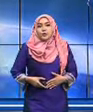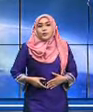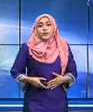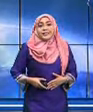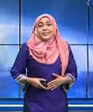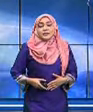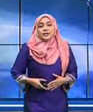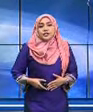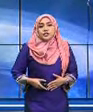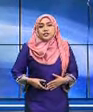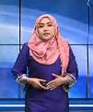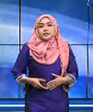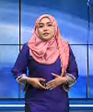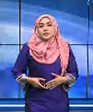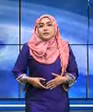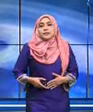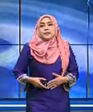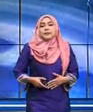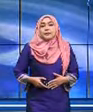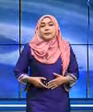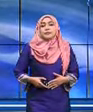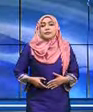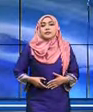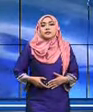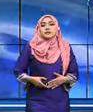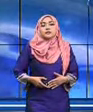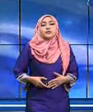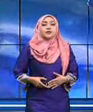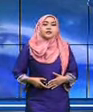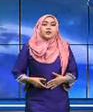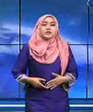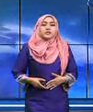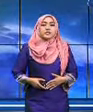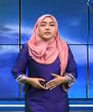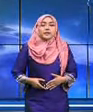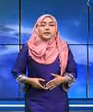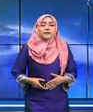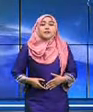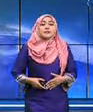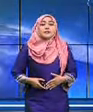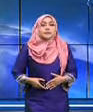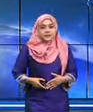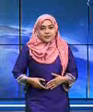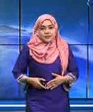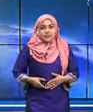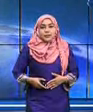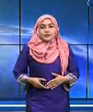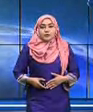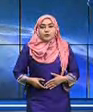...19,572 kes kemalangan dicatat sepanjang Op Selamat 8 sempena sambutan Tahun Baru Cina yang berakhir Isnin lepas. Timbalan Ketua Polis